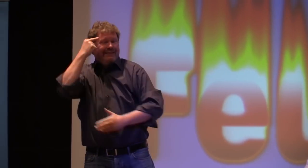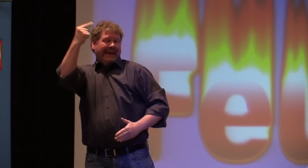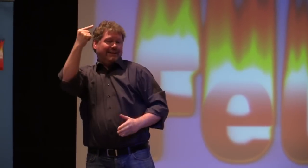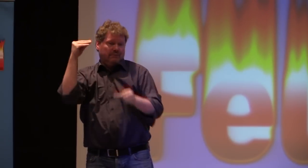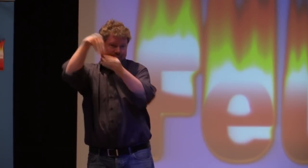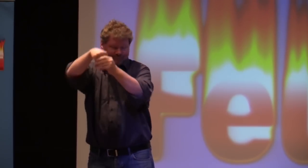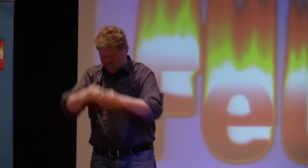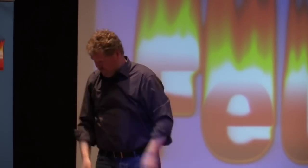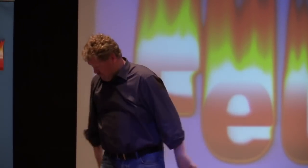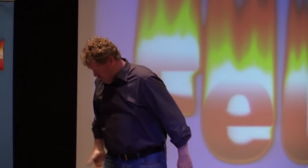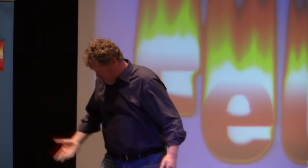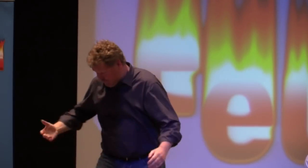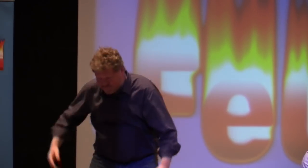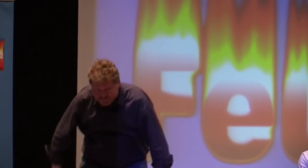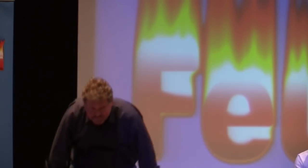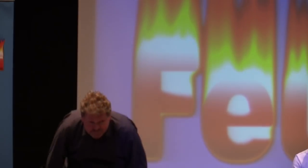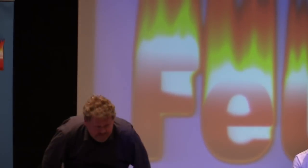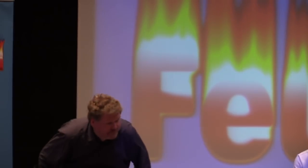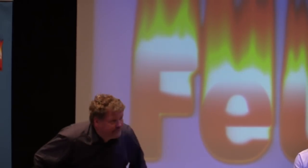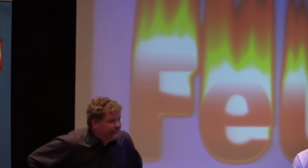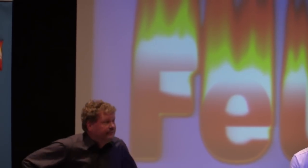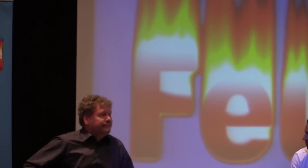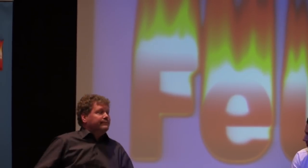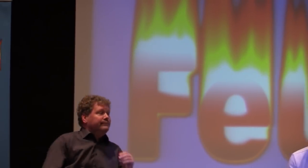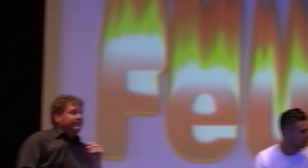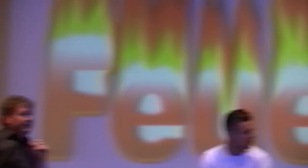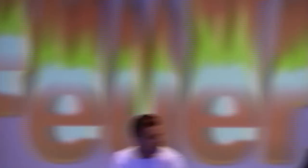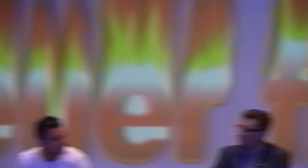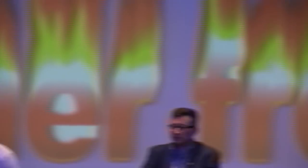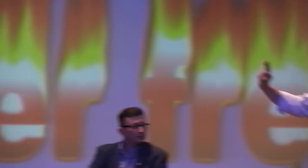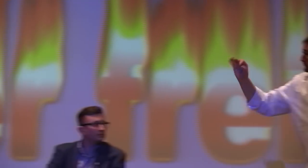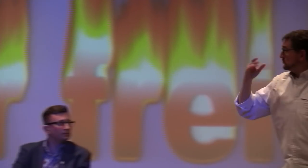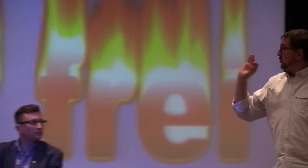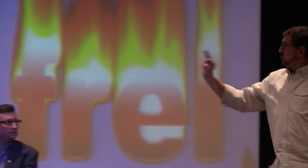sie kämpfen müssen. Und ich denke, es ist schon wichtig, dass man da umdenkt.